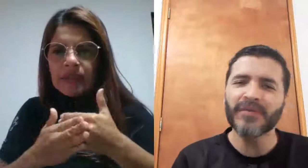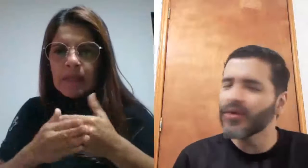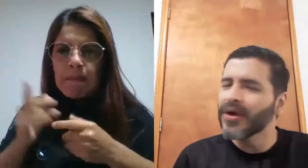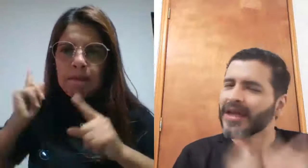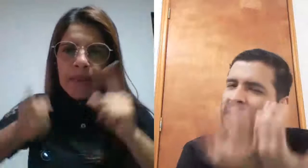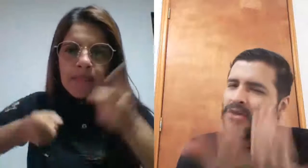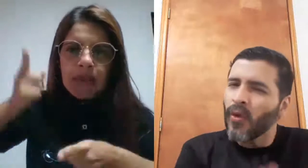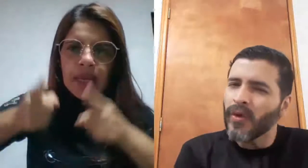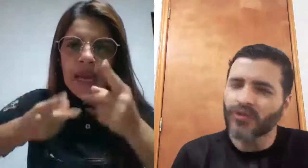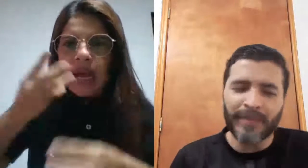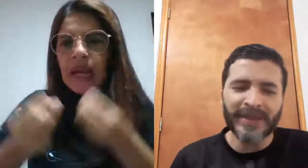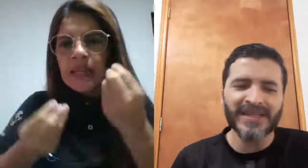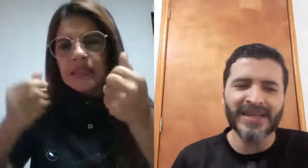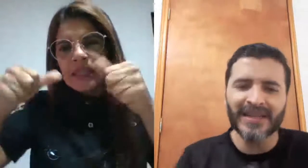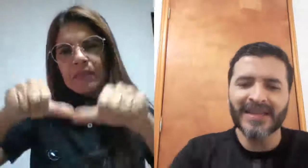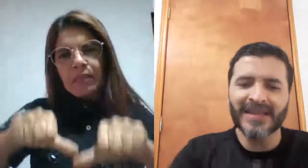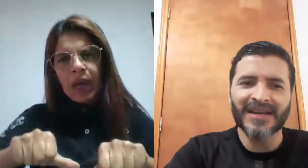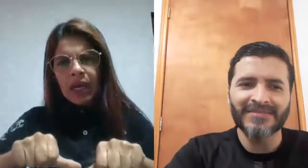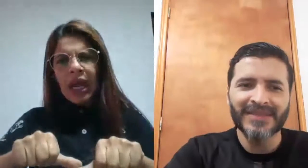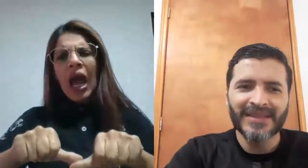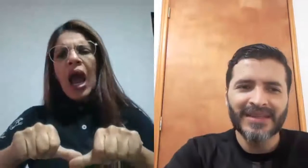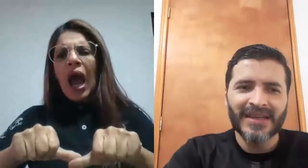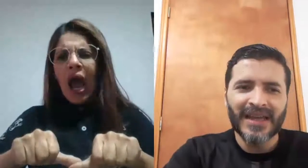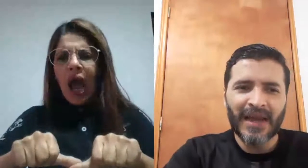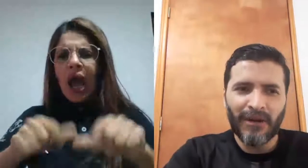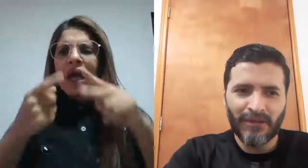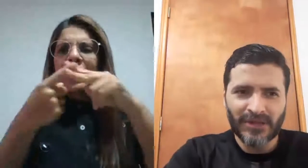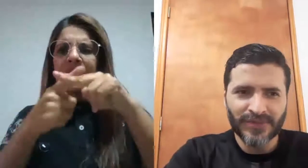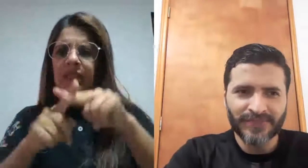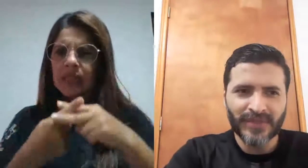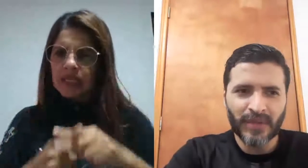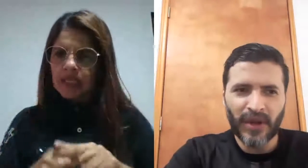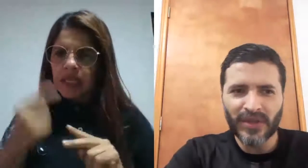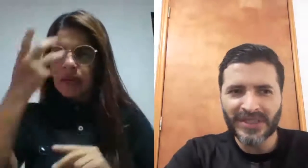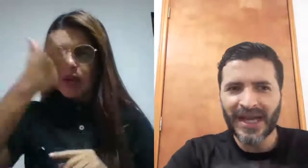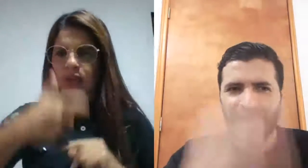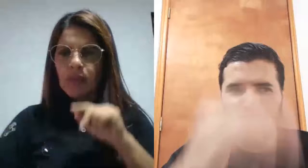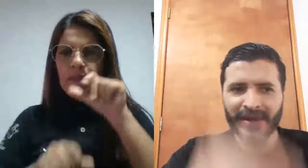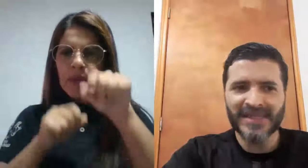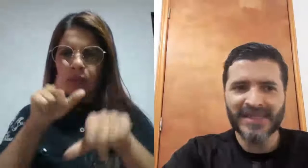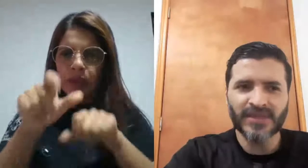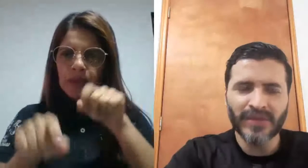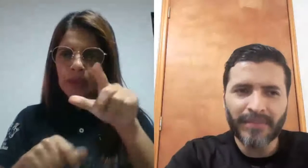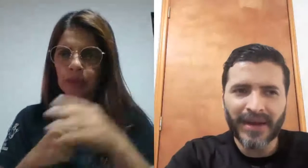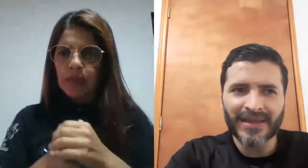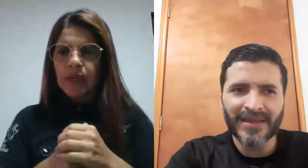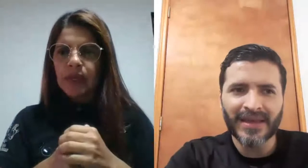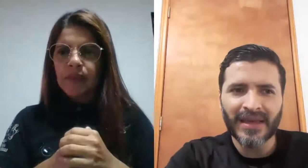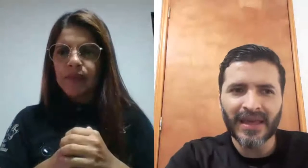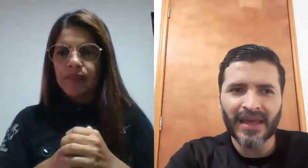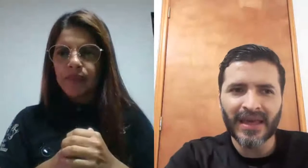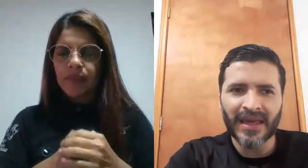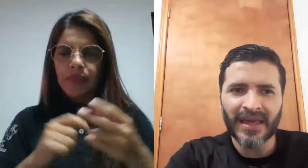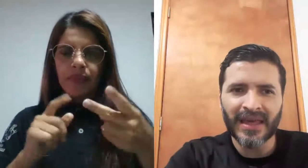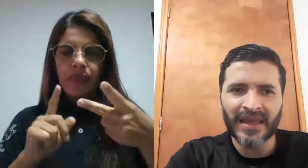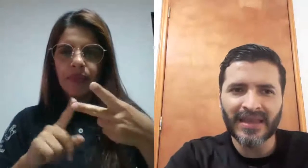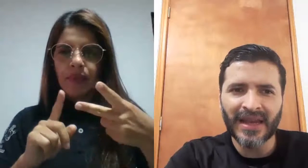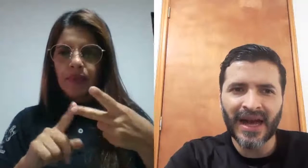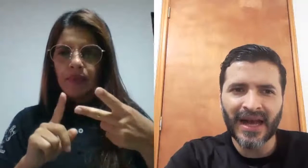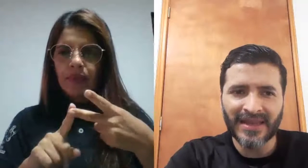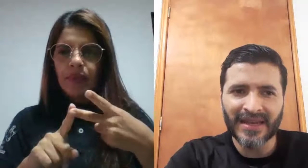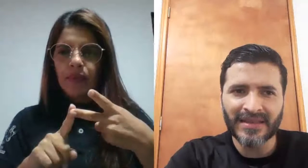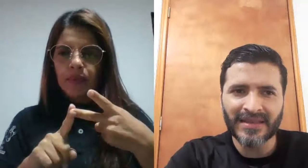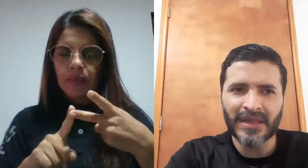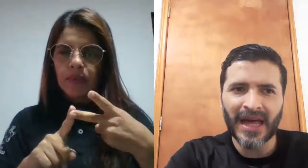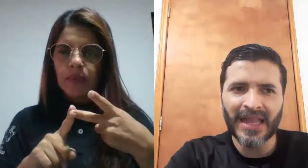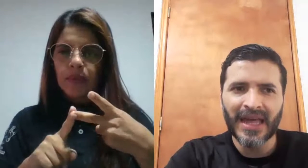cosas malas en el mundo. Y todo eso va a aparecer en el taller, en la evaluación. Bueno, ya aparece la segunda parte